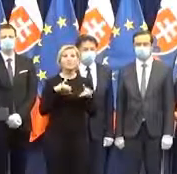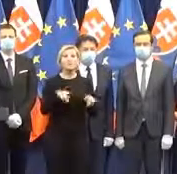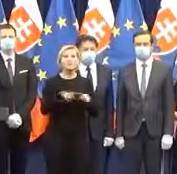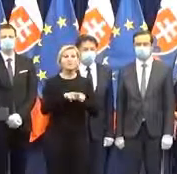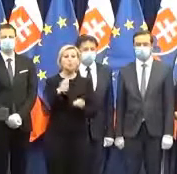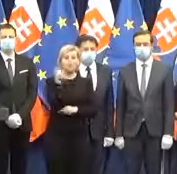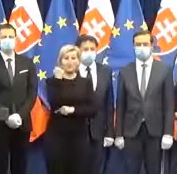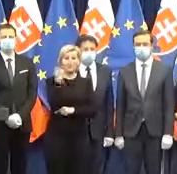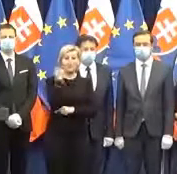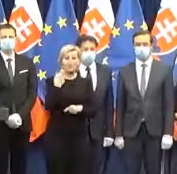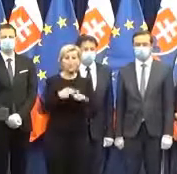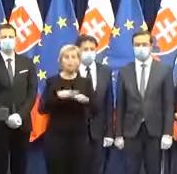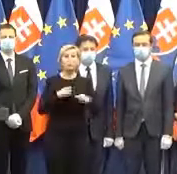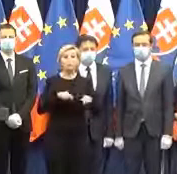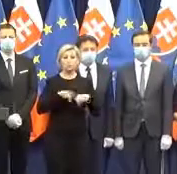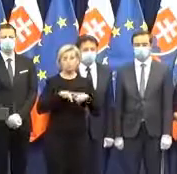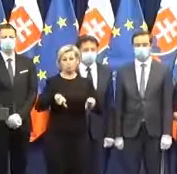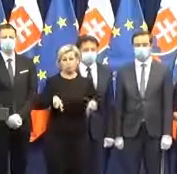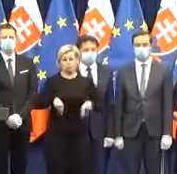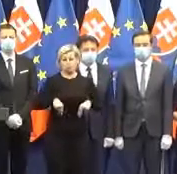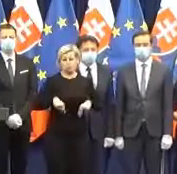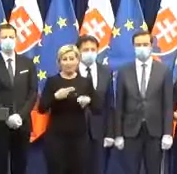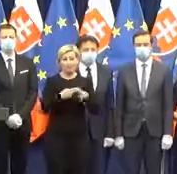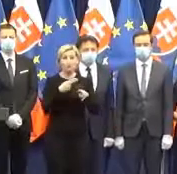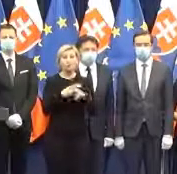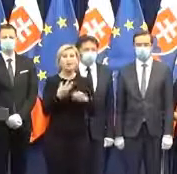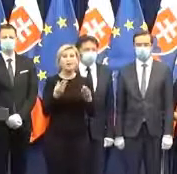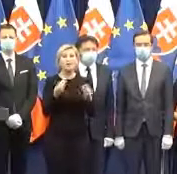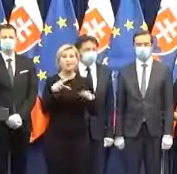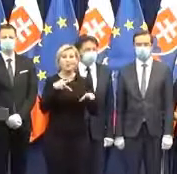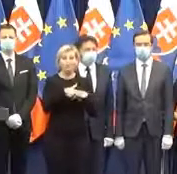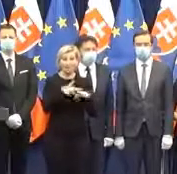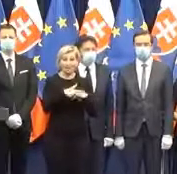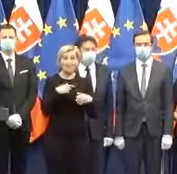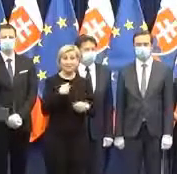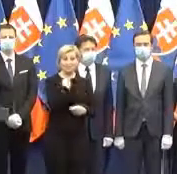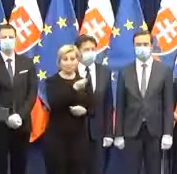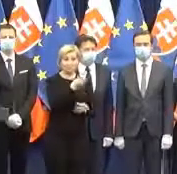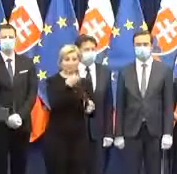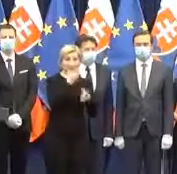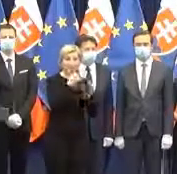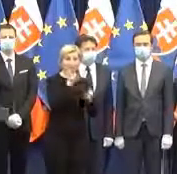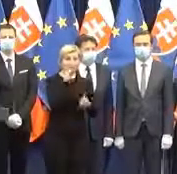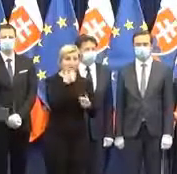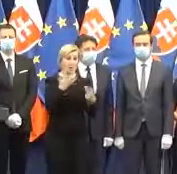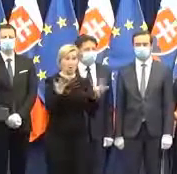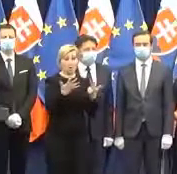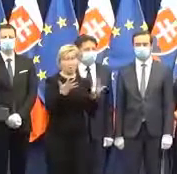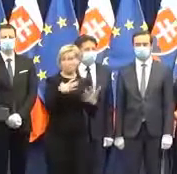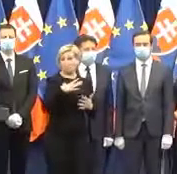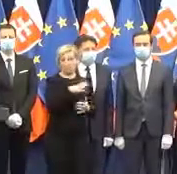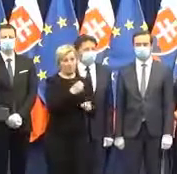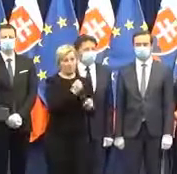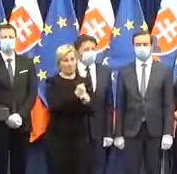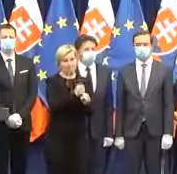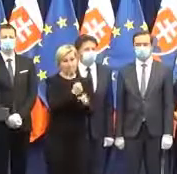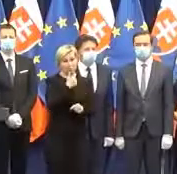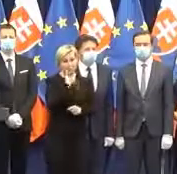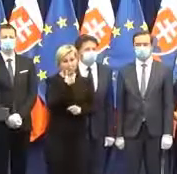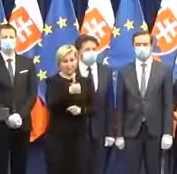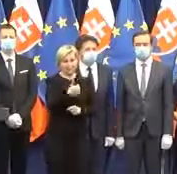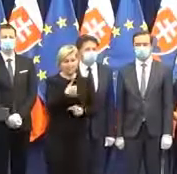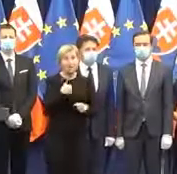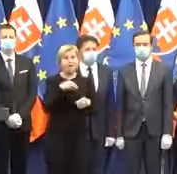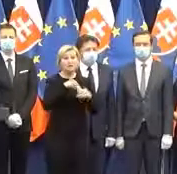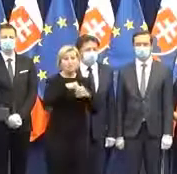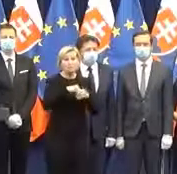šéfa správy štátnych hmotných rezerv som informoval o tom, že zajtra o 8:00 začína pracovný deň a ideme sa pozrieť tejto